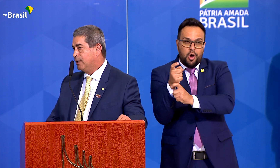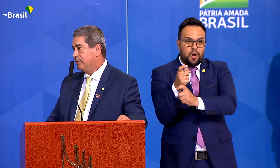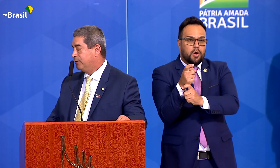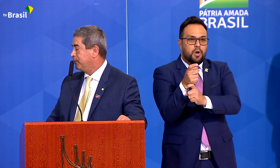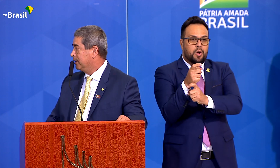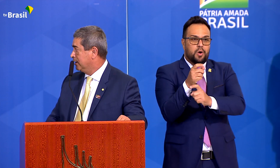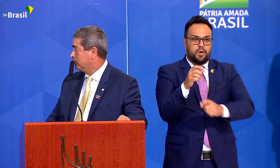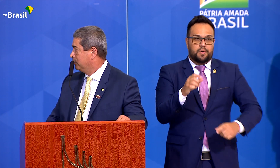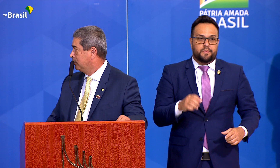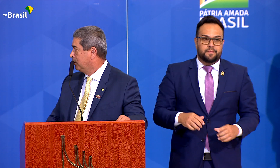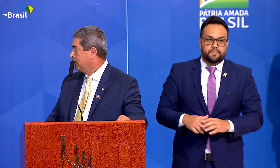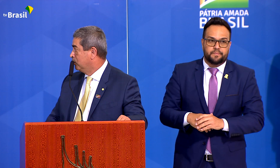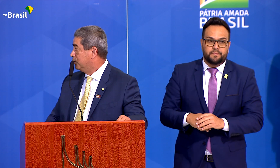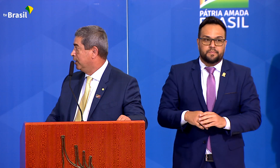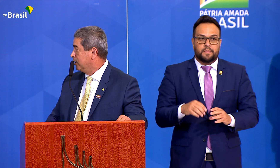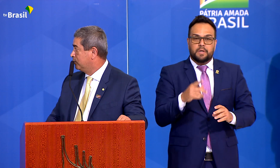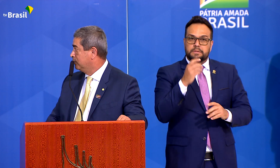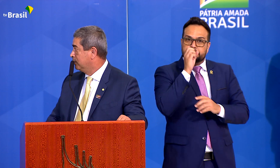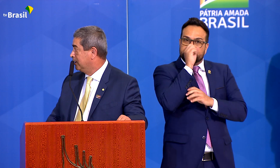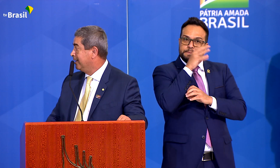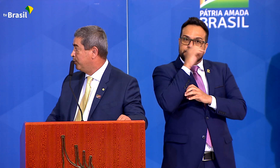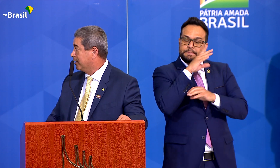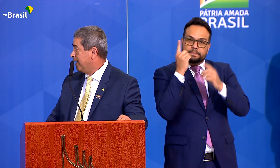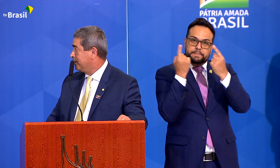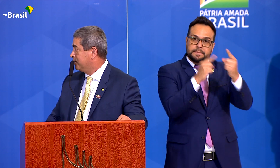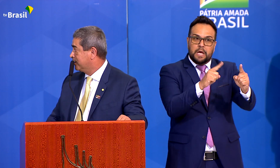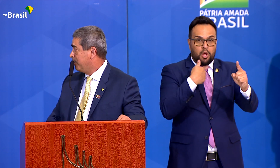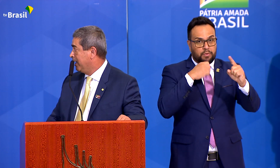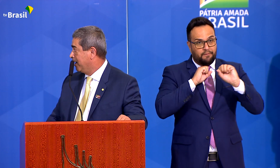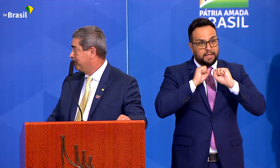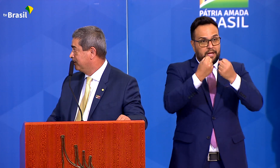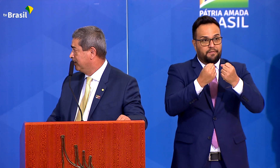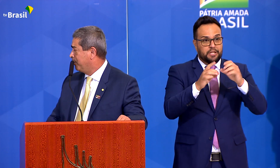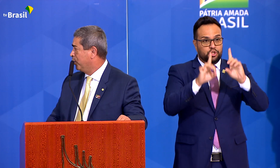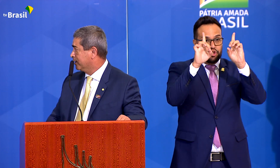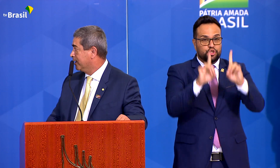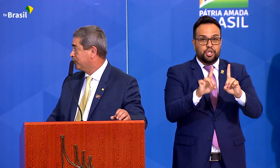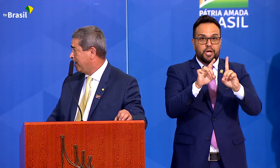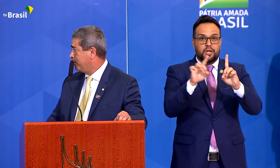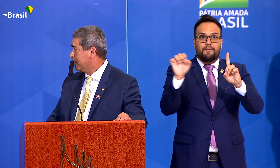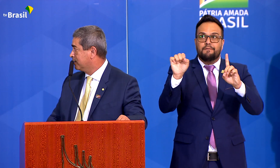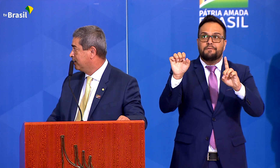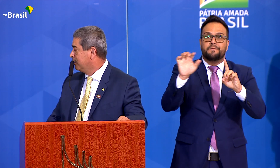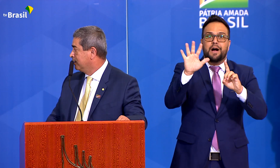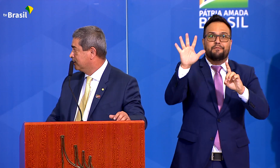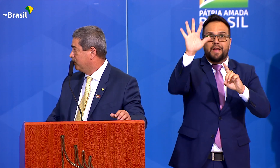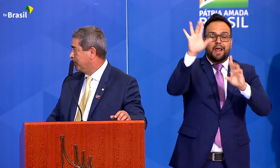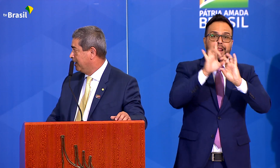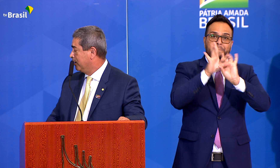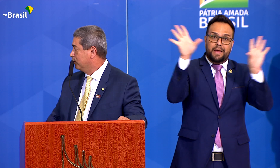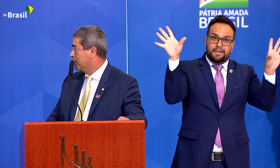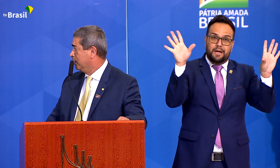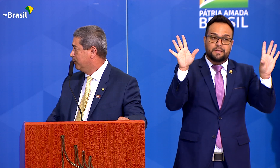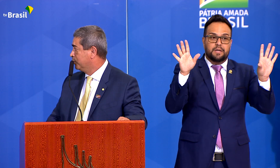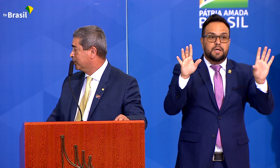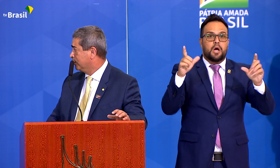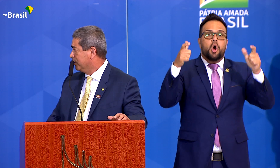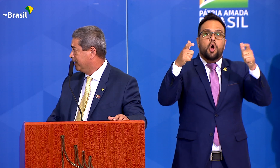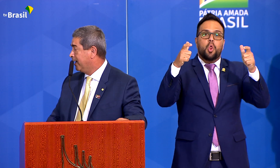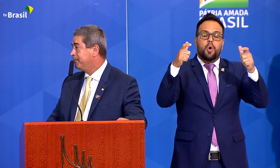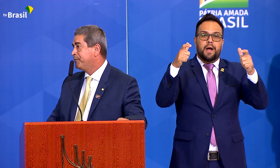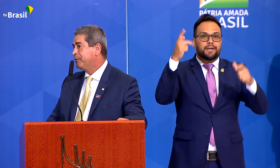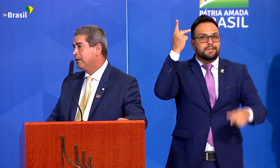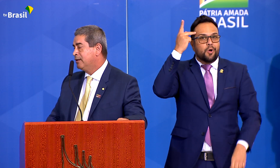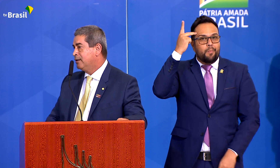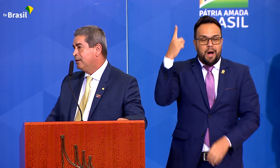eu estava defendendo o direito da liberdade de trabalhar na porta das fábricas em São Bernardo do Campo